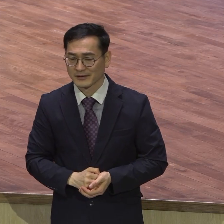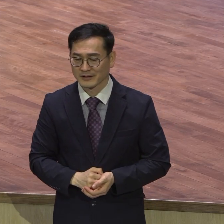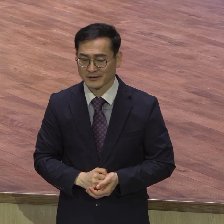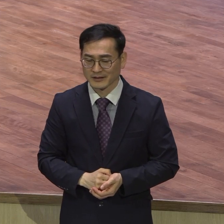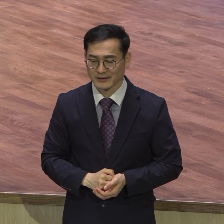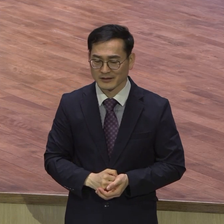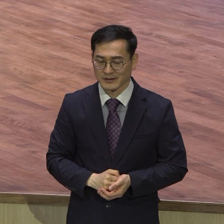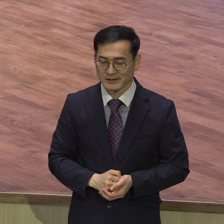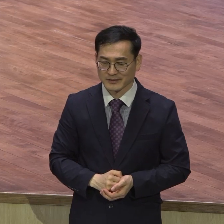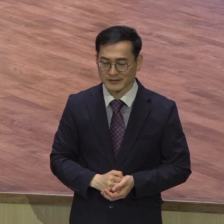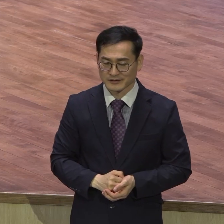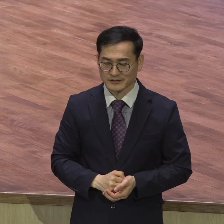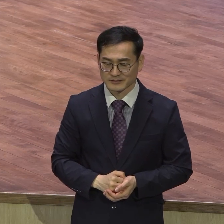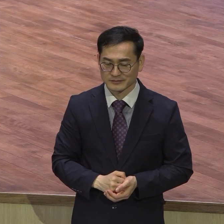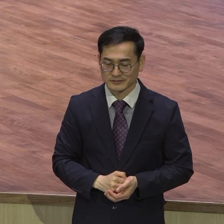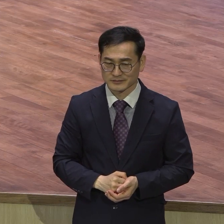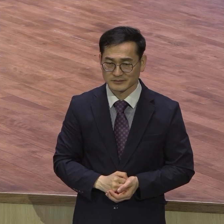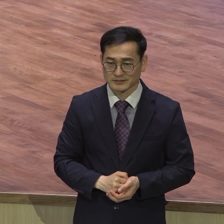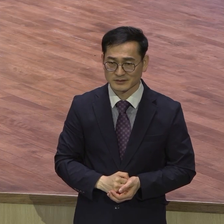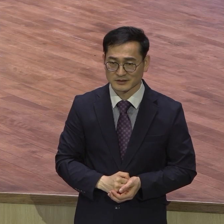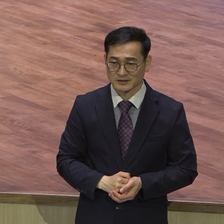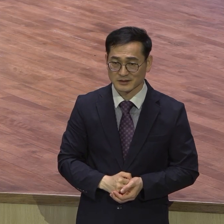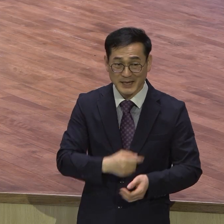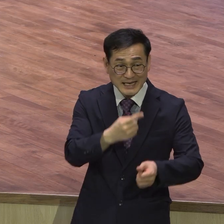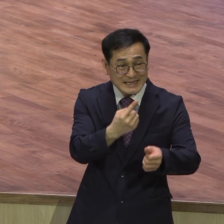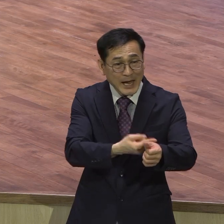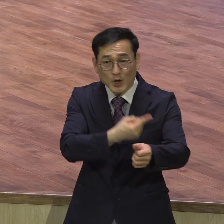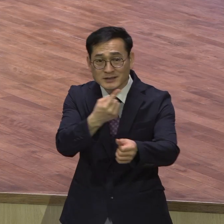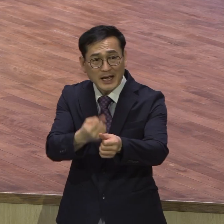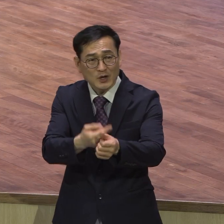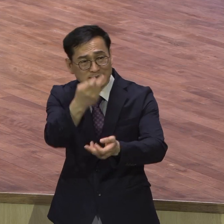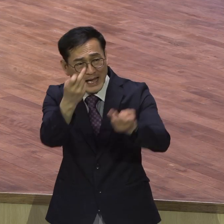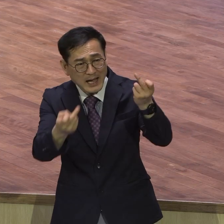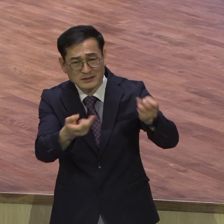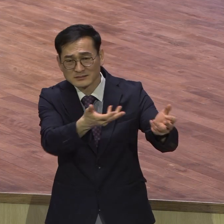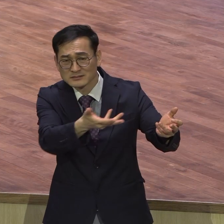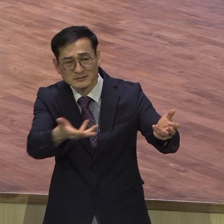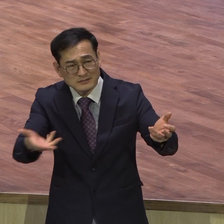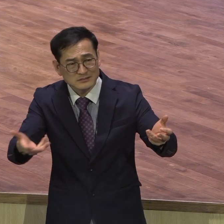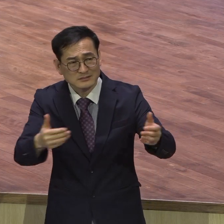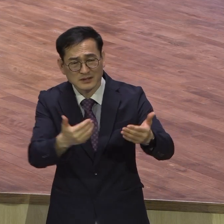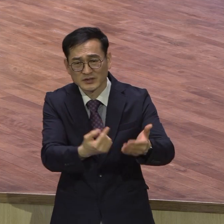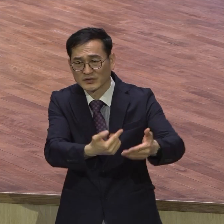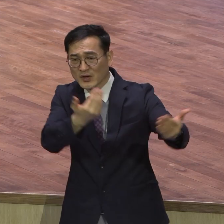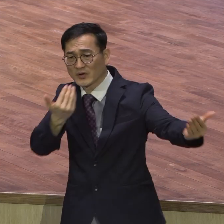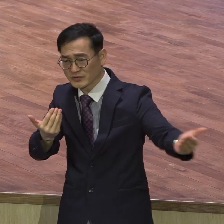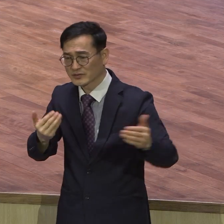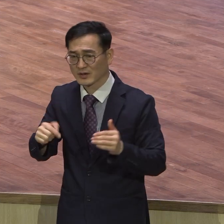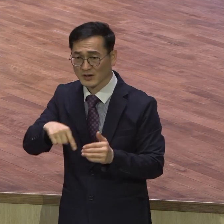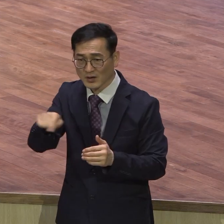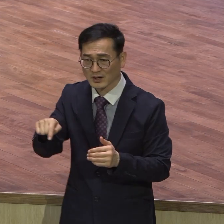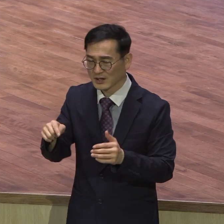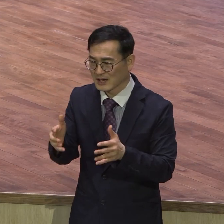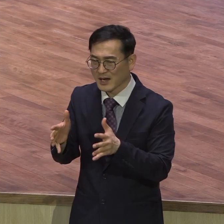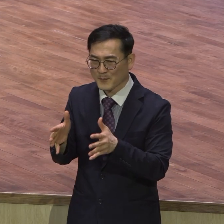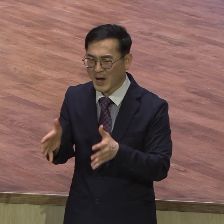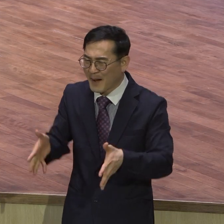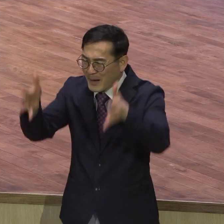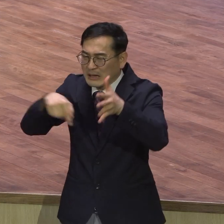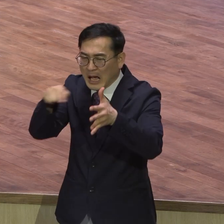자연과 멀어지면 어떻게 되느냐 장교울리가 아니거든. 그러다 보니까 우울증 또 비만 뭐 이런 것에